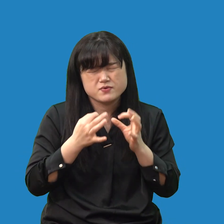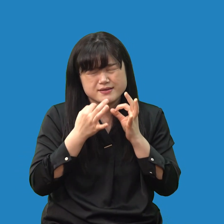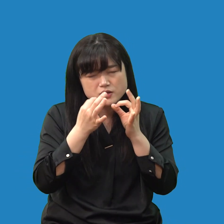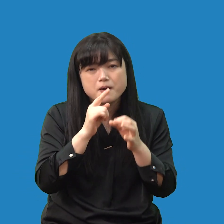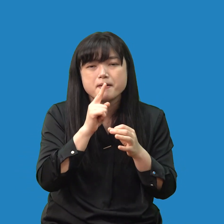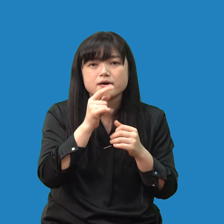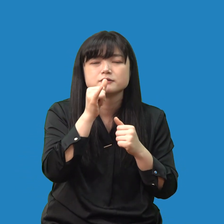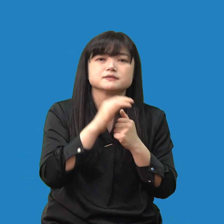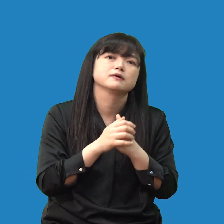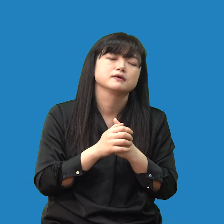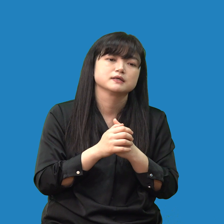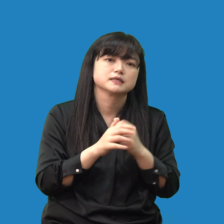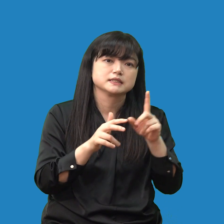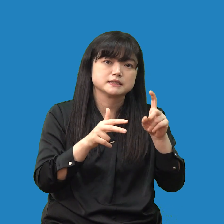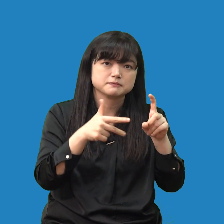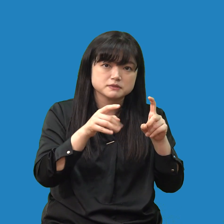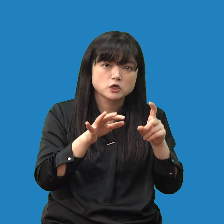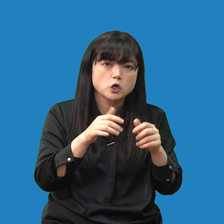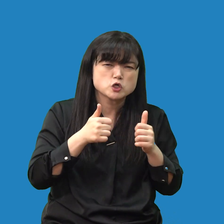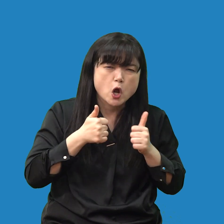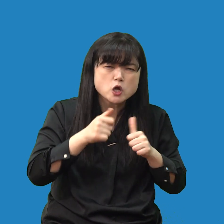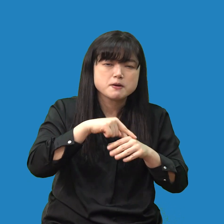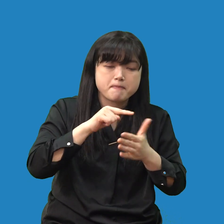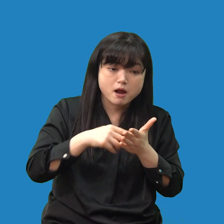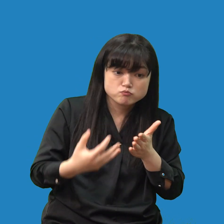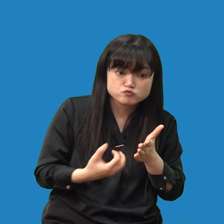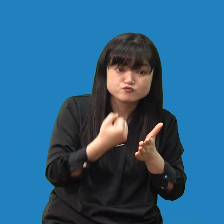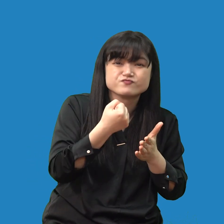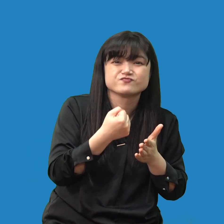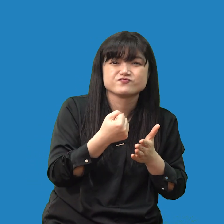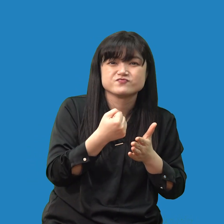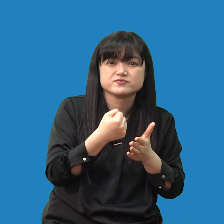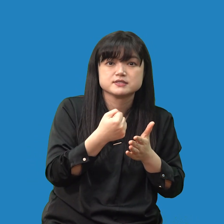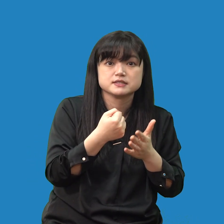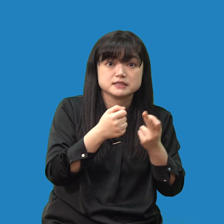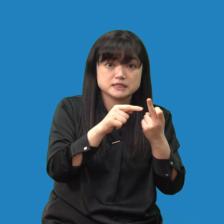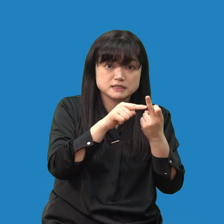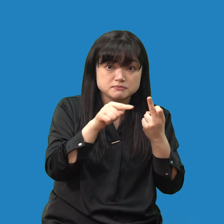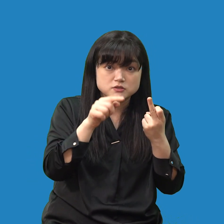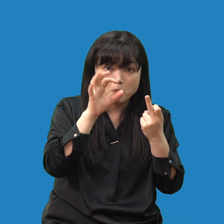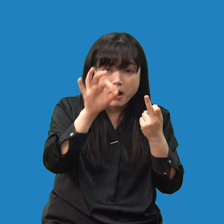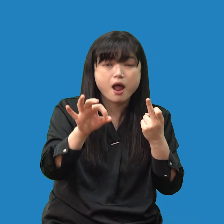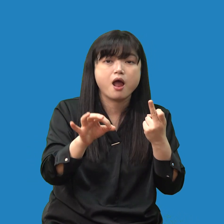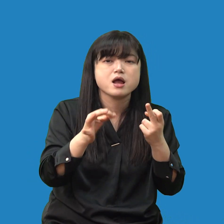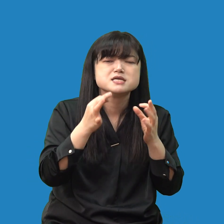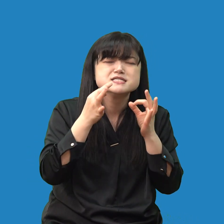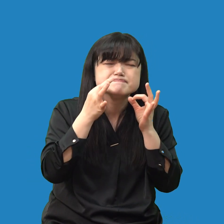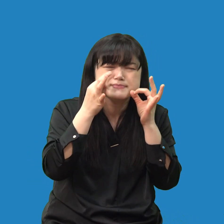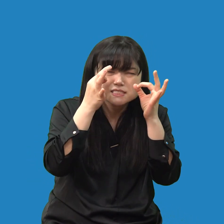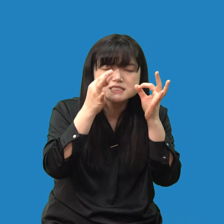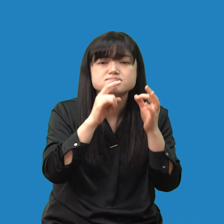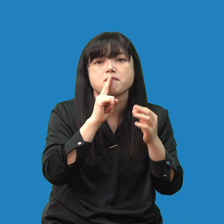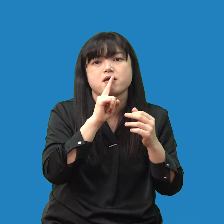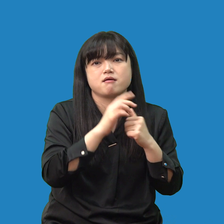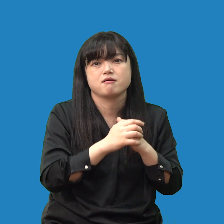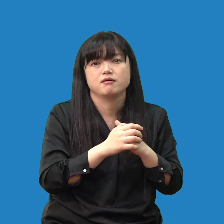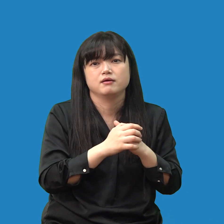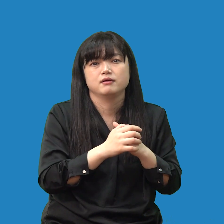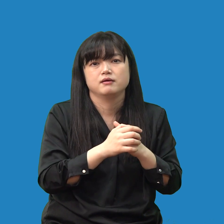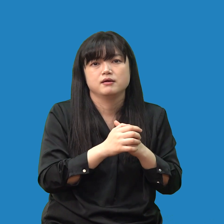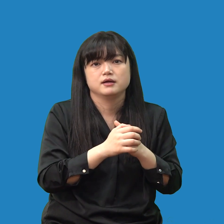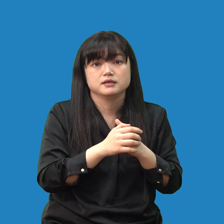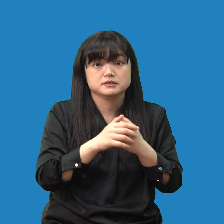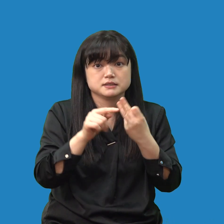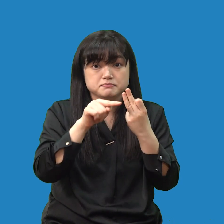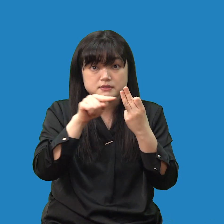나옵니다. 11절에서 앞서 우리가 열심을 품고 했죠. 근데 12절의 마지막을 보십시오. 힘쓰라.